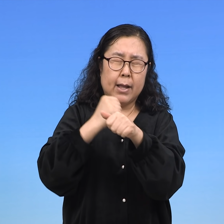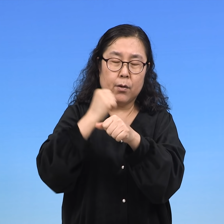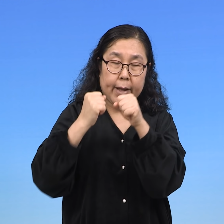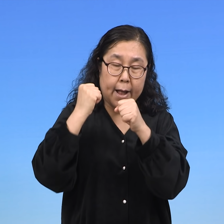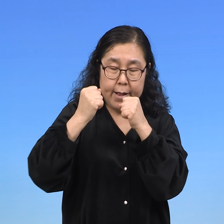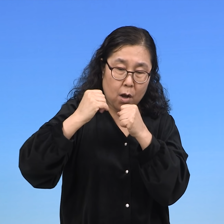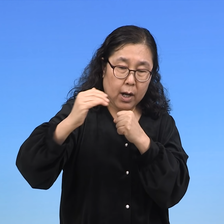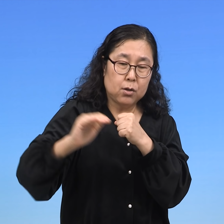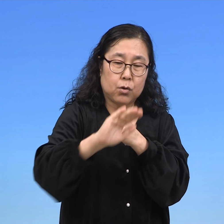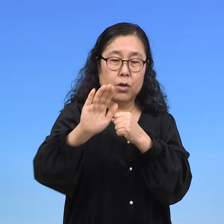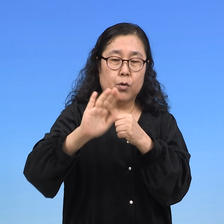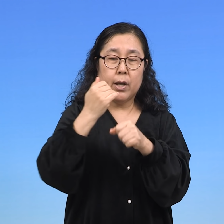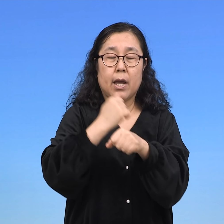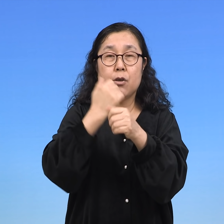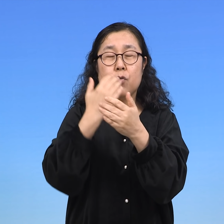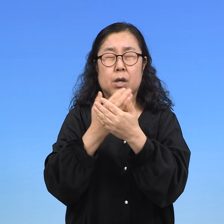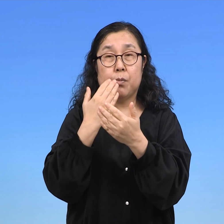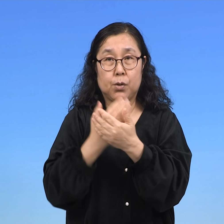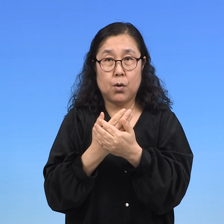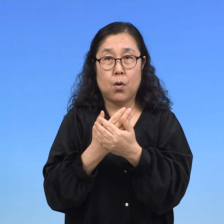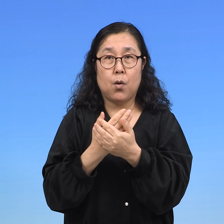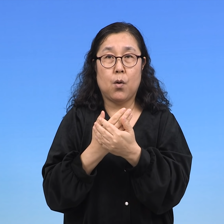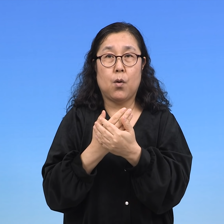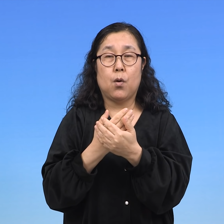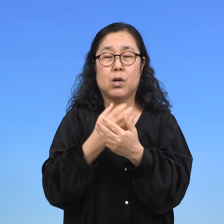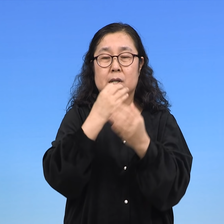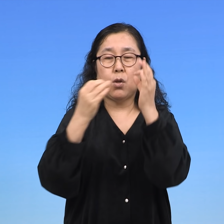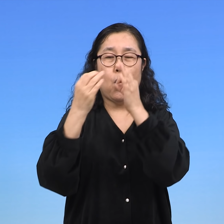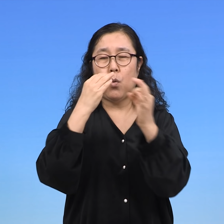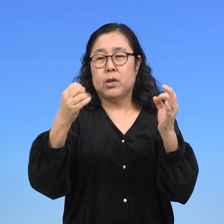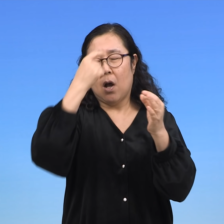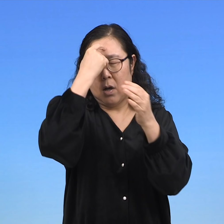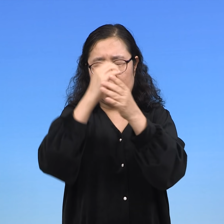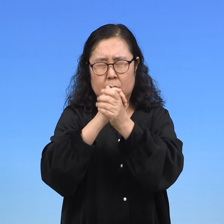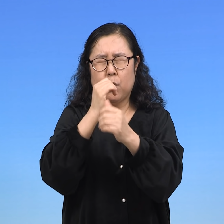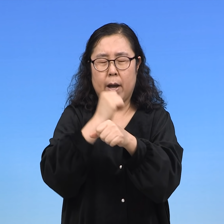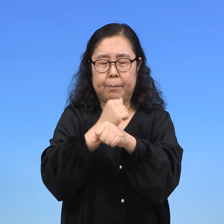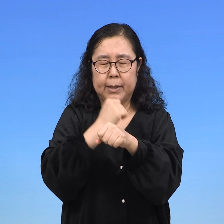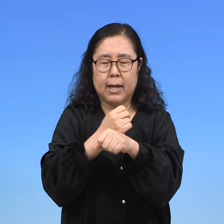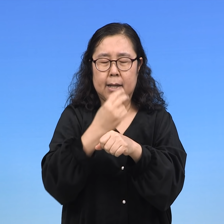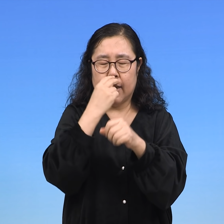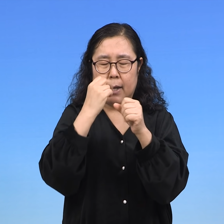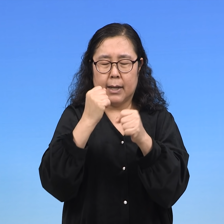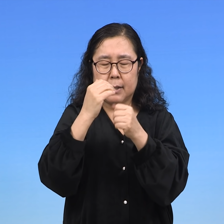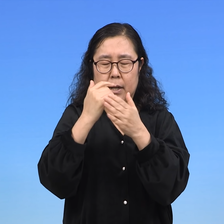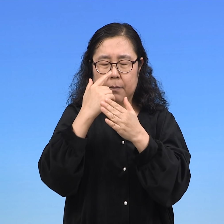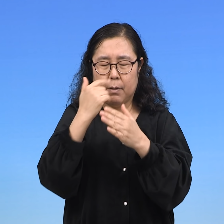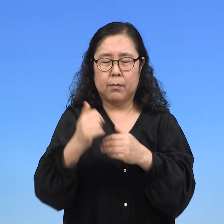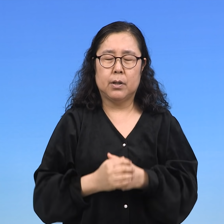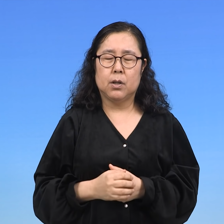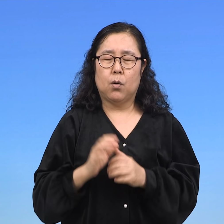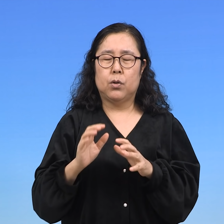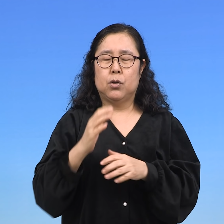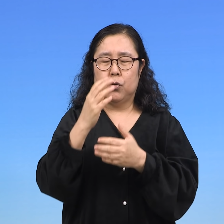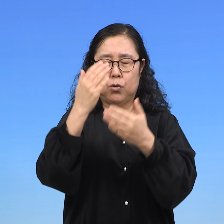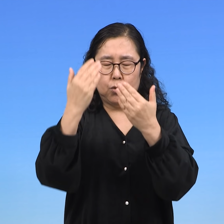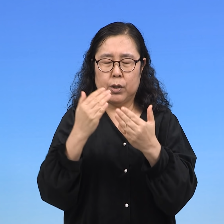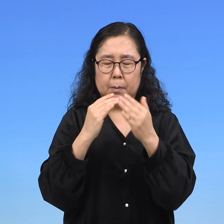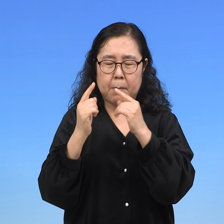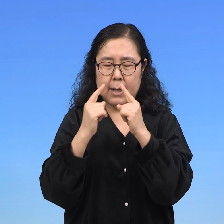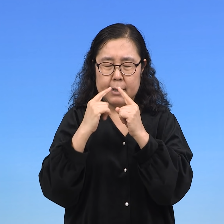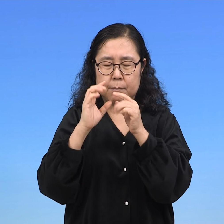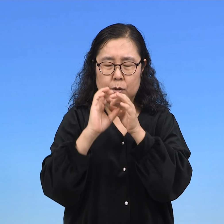저희들 되게 하여 주시옵소서. 우리 한 목소리로 통성으로 같이 기도하시겠습니다. 살아계신 하나님 아버지, 오늘 주신